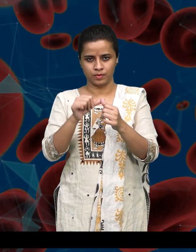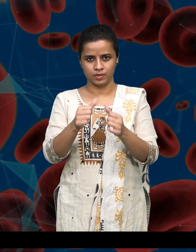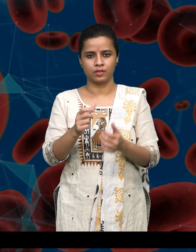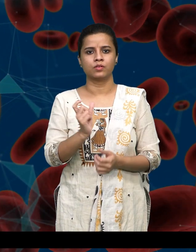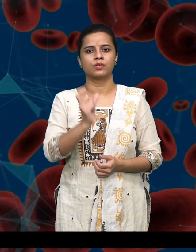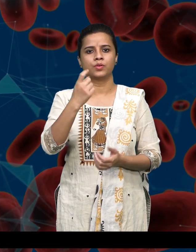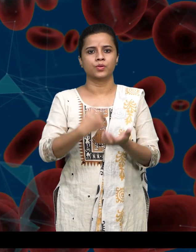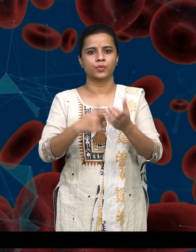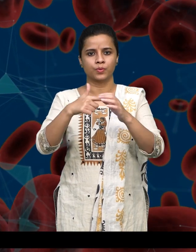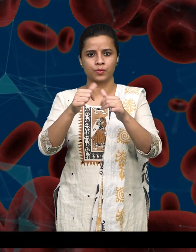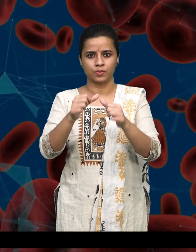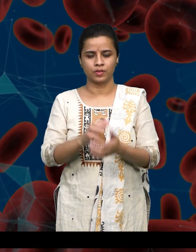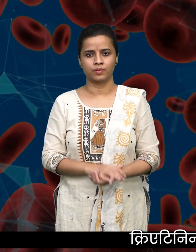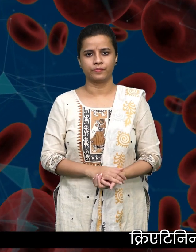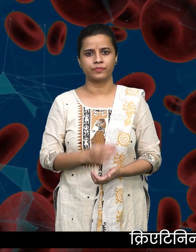युरिया,